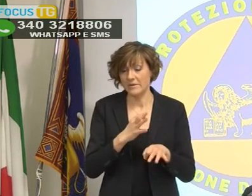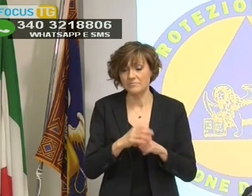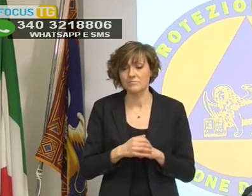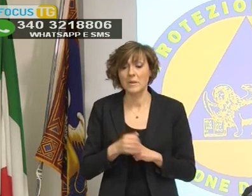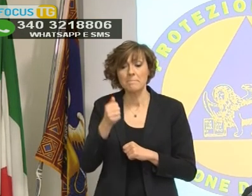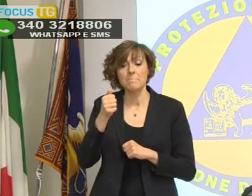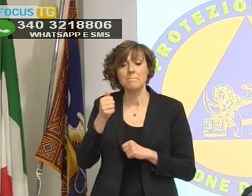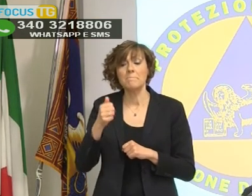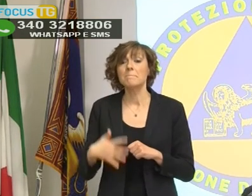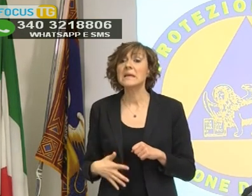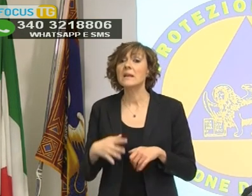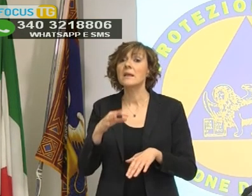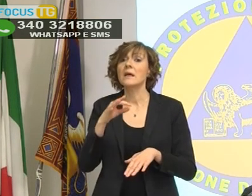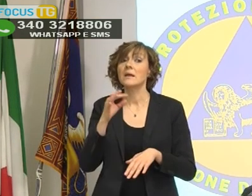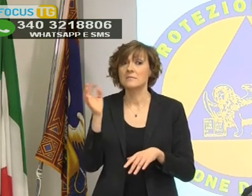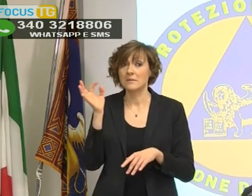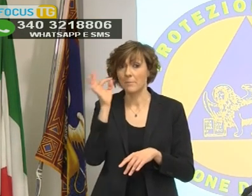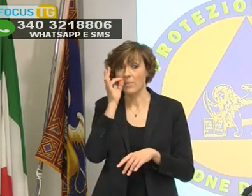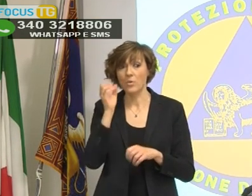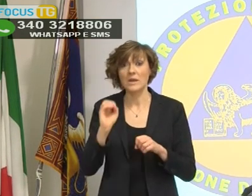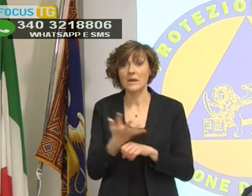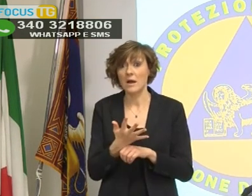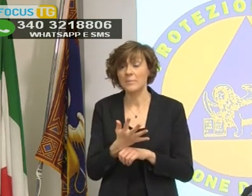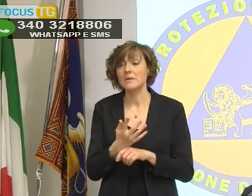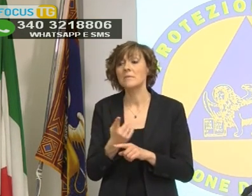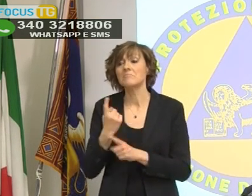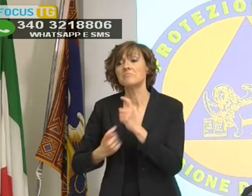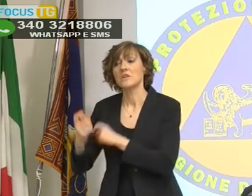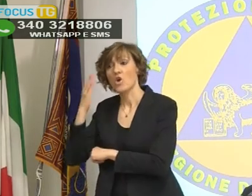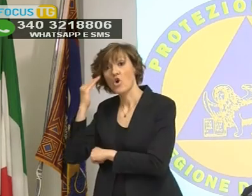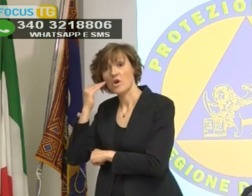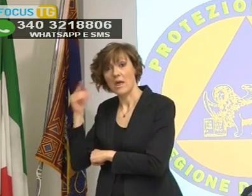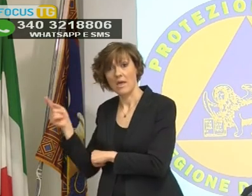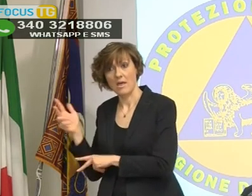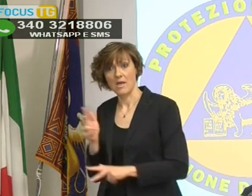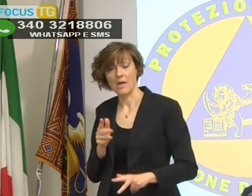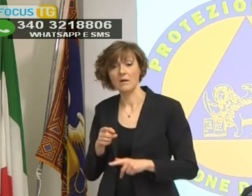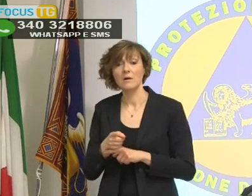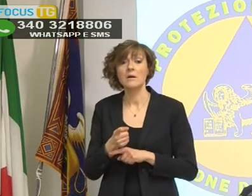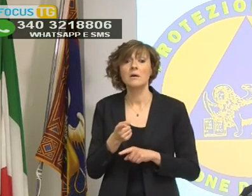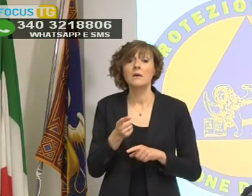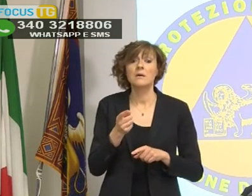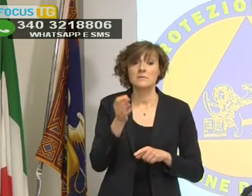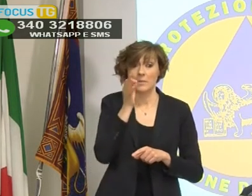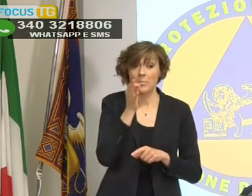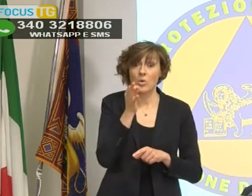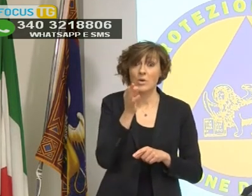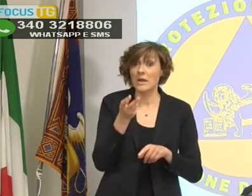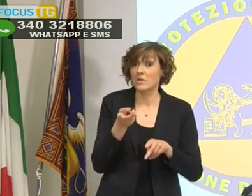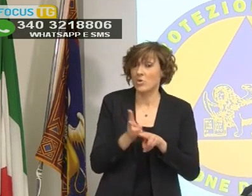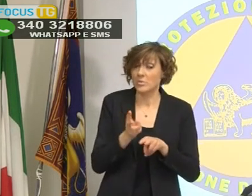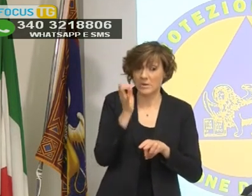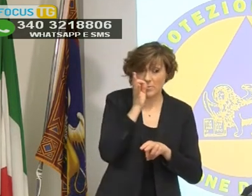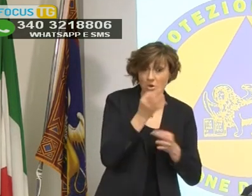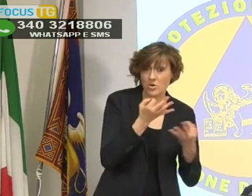ormai 1000 tamponi rapidi vengono dalla Corea in doppio, cioè tampone normale e tampone